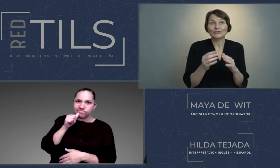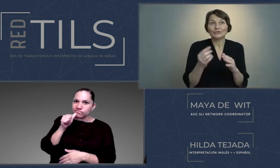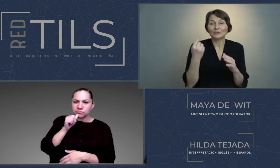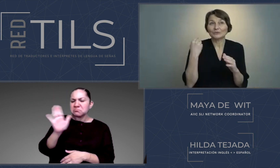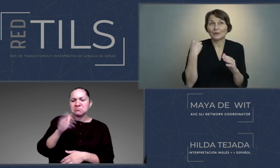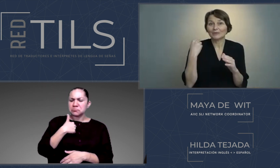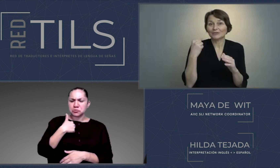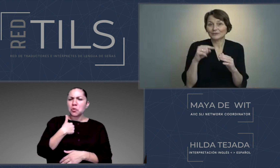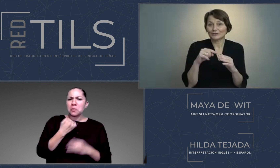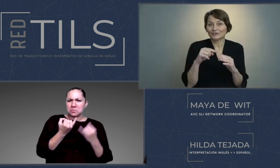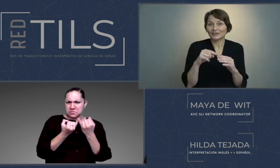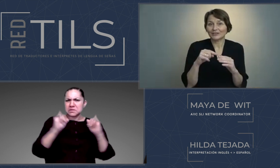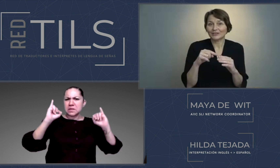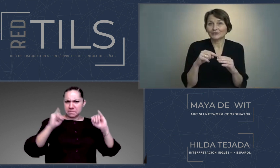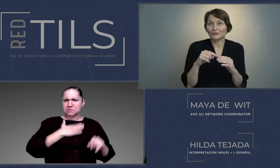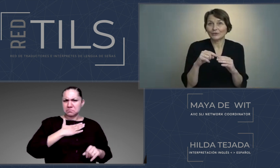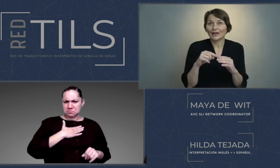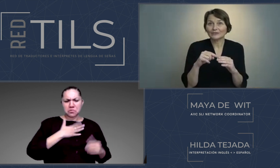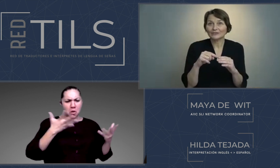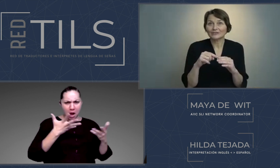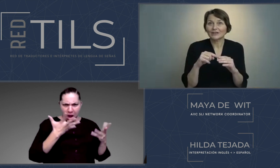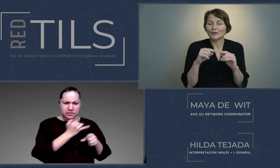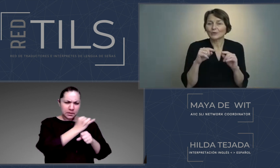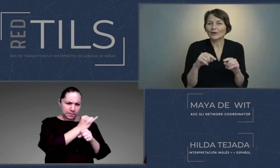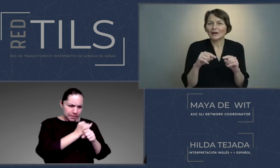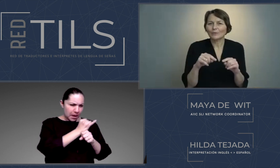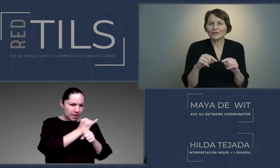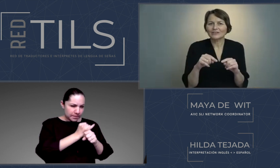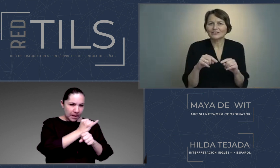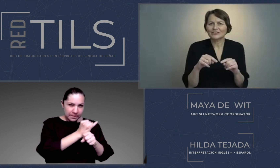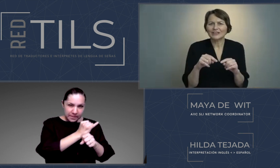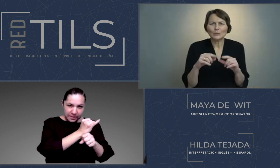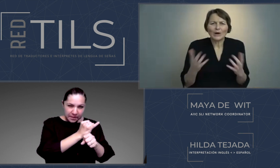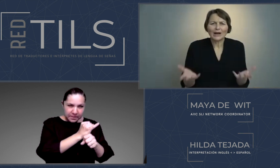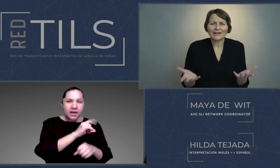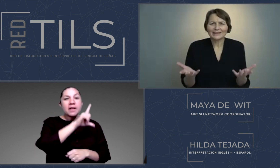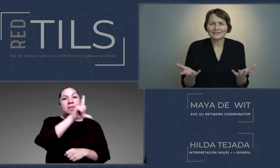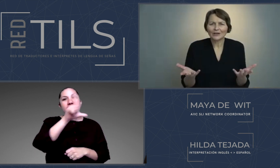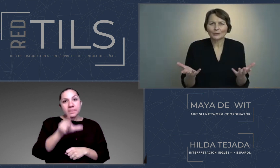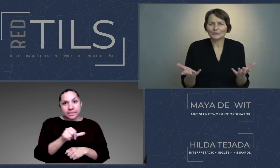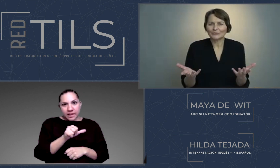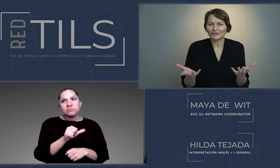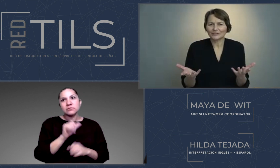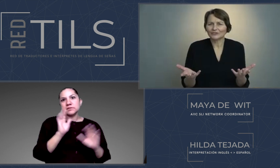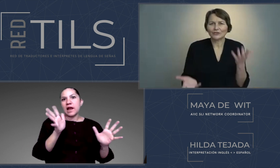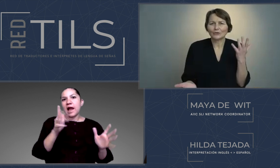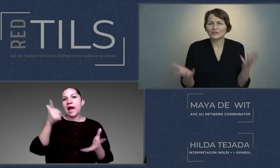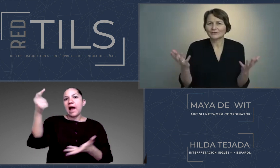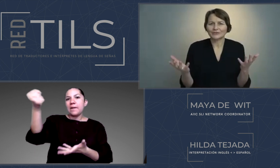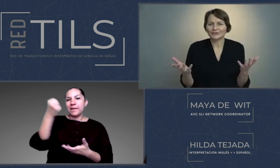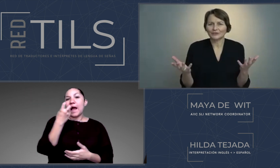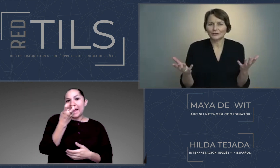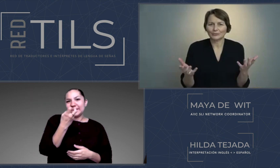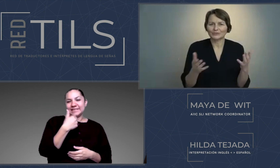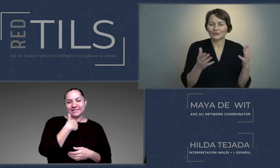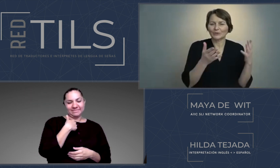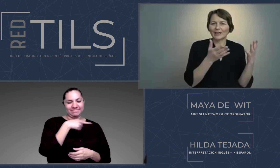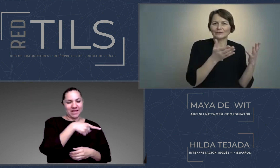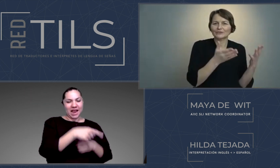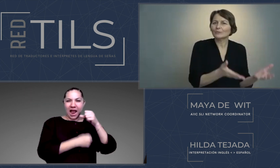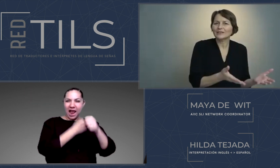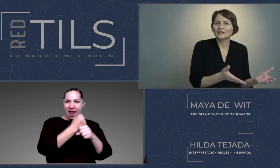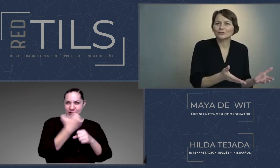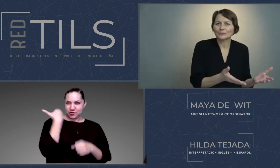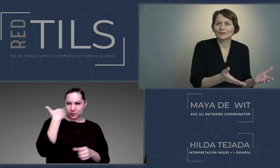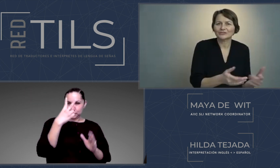mencionaron durante la presentación que se publicó en el año 2000 y dije, bueno, pero ¿por qué